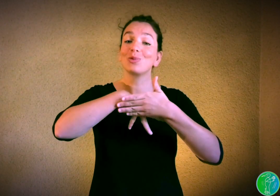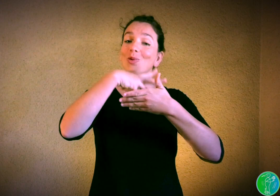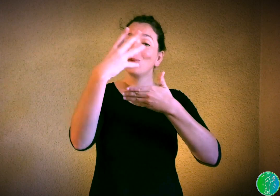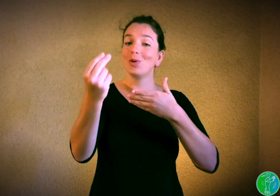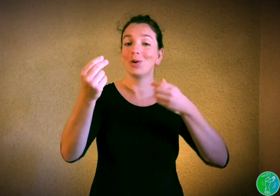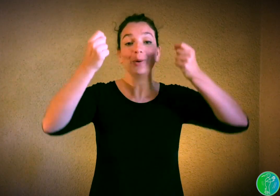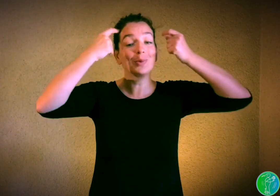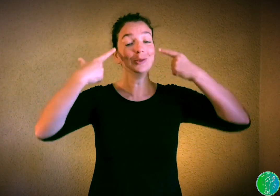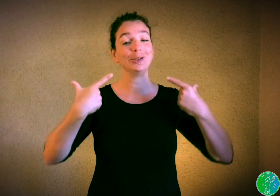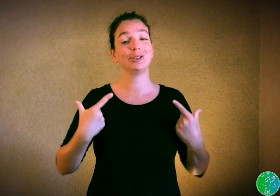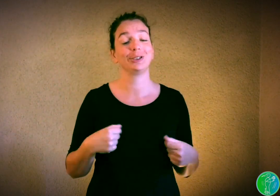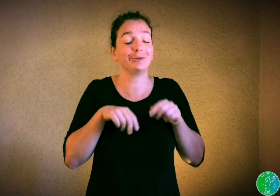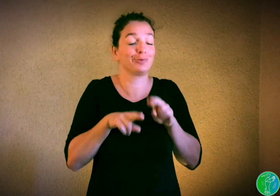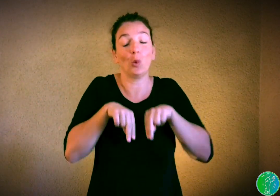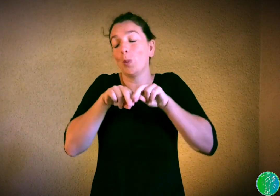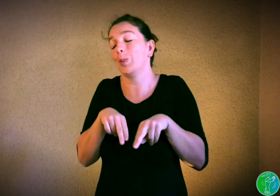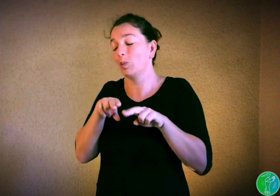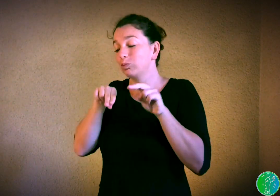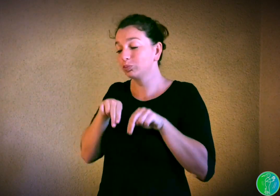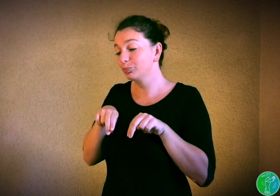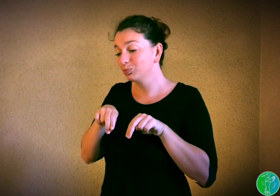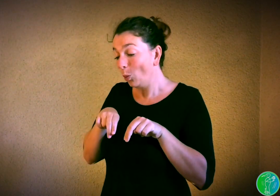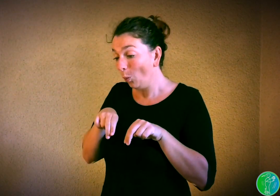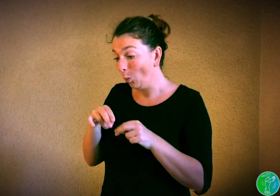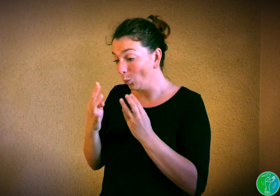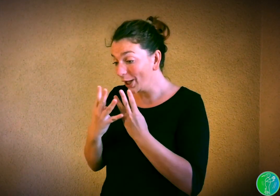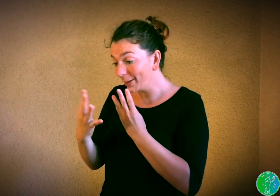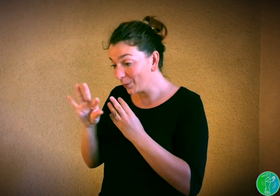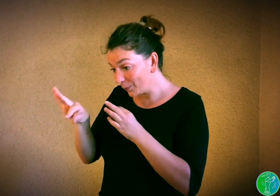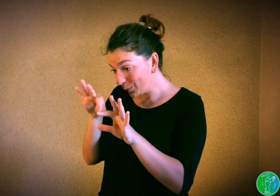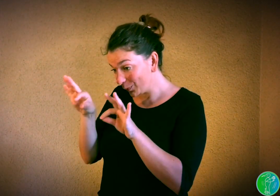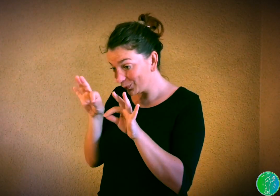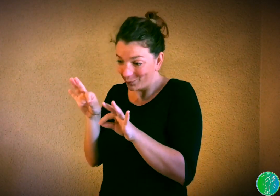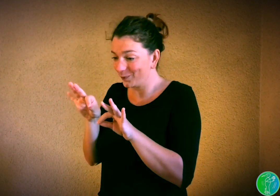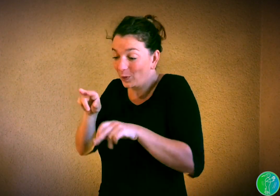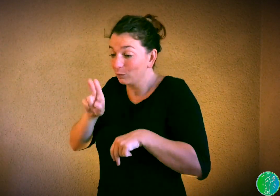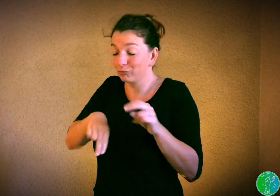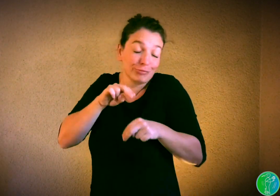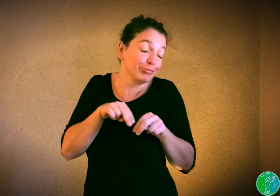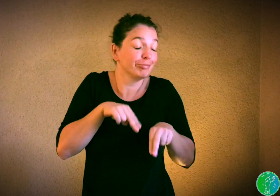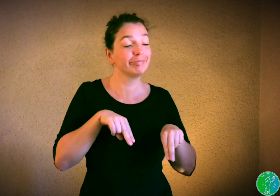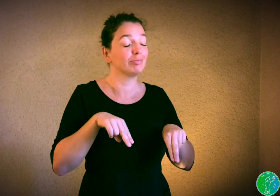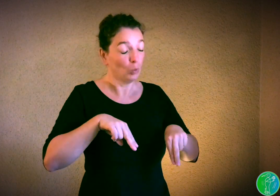Dehors, Laurent Lapin cueillit une herbe. Il trouva un escargot séché.